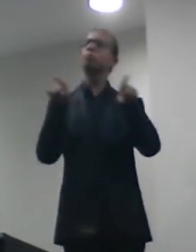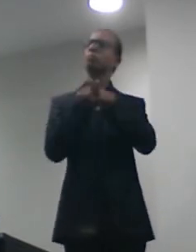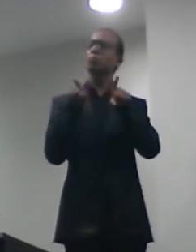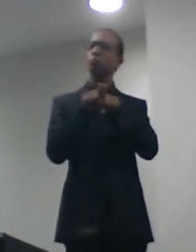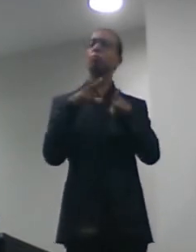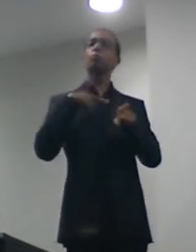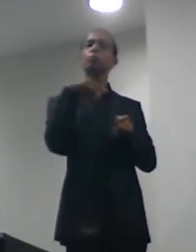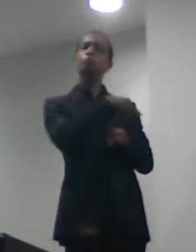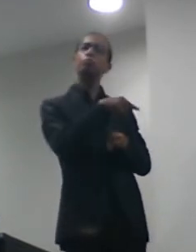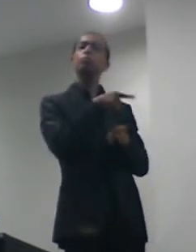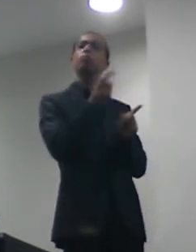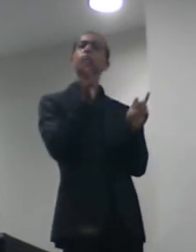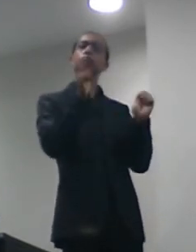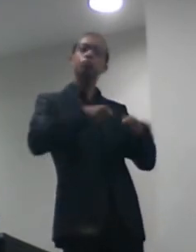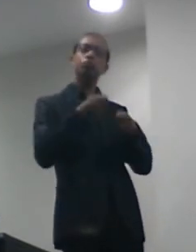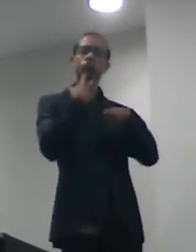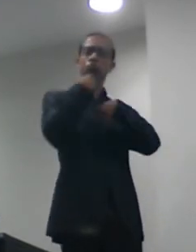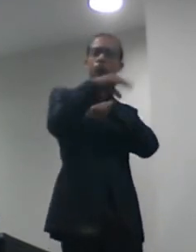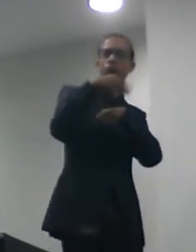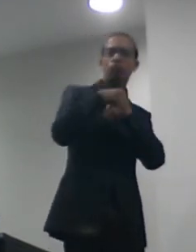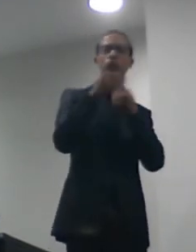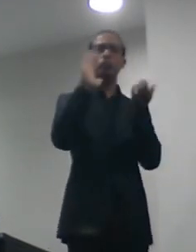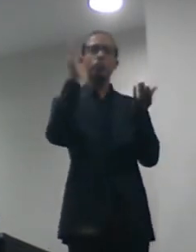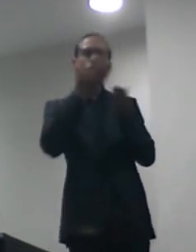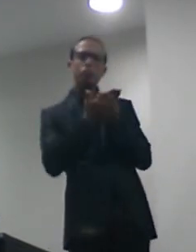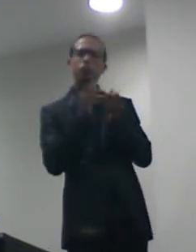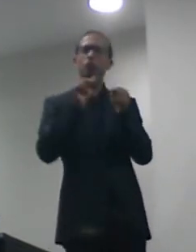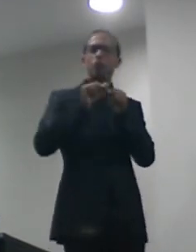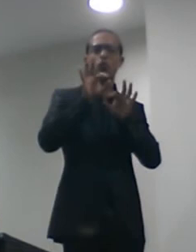mesmas regalias, de poder instruir, poder realmente